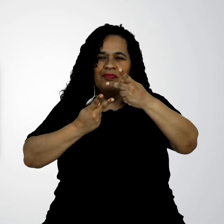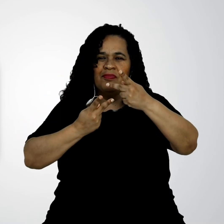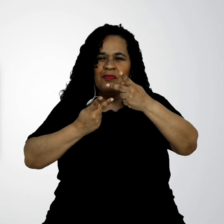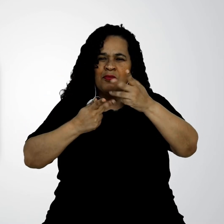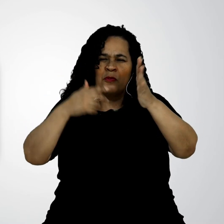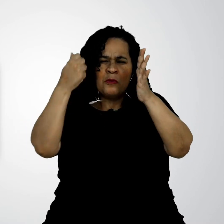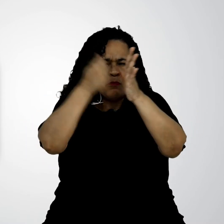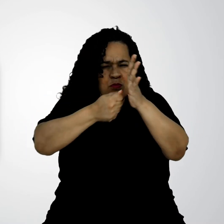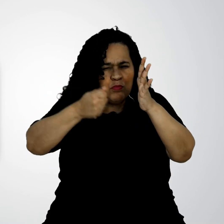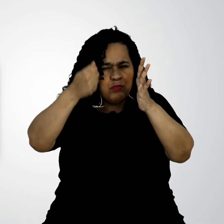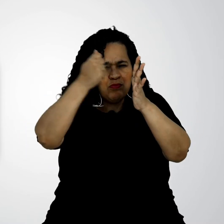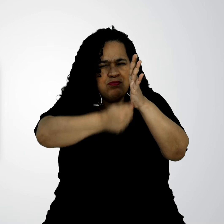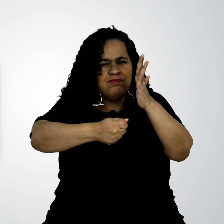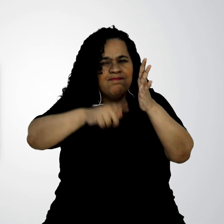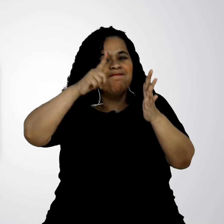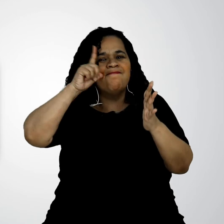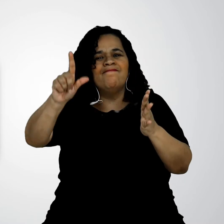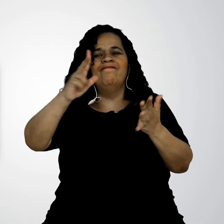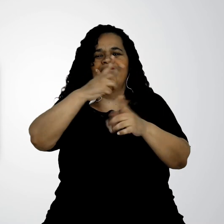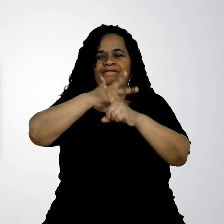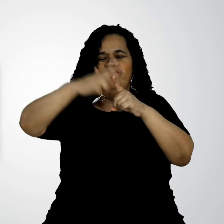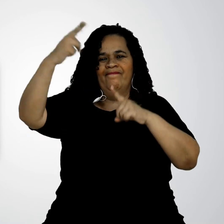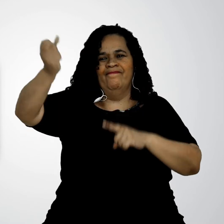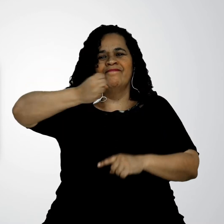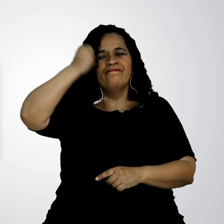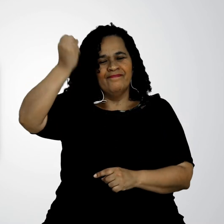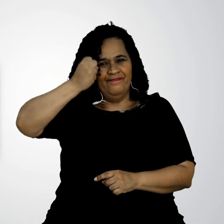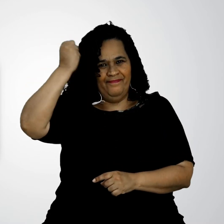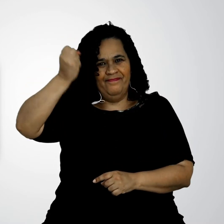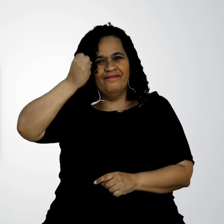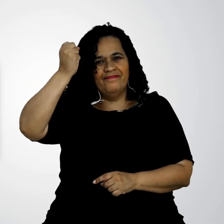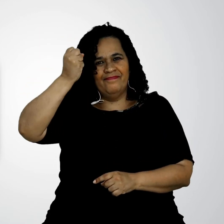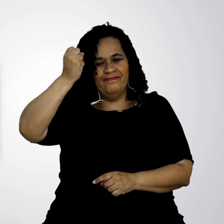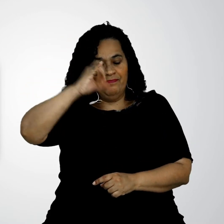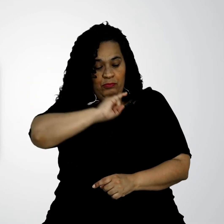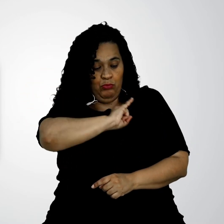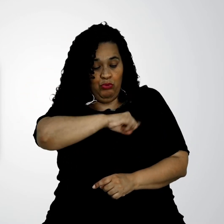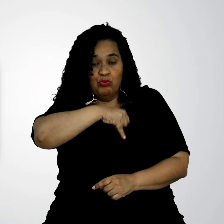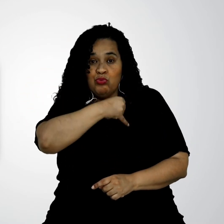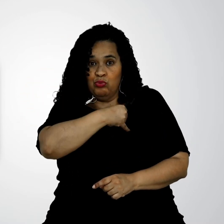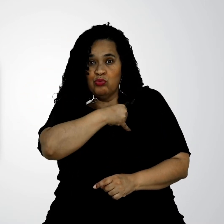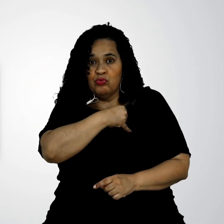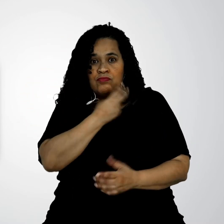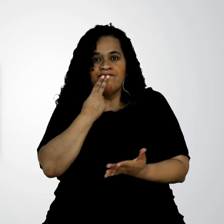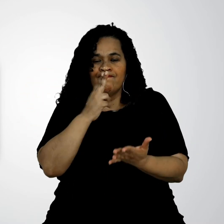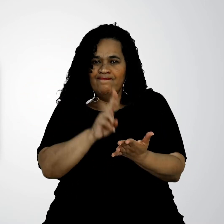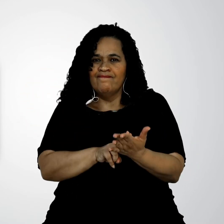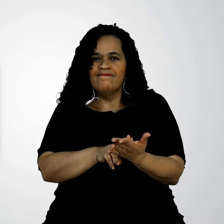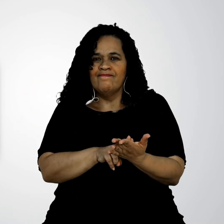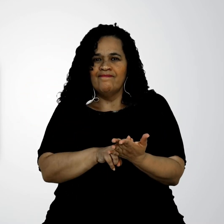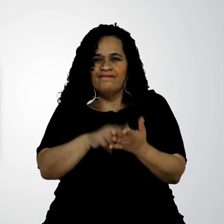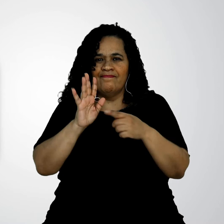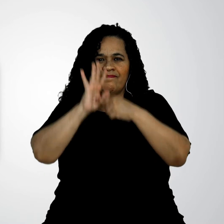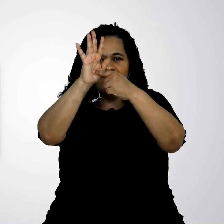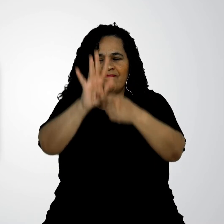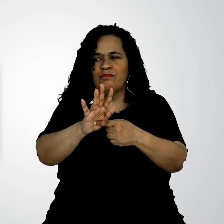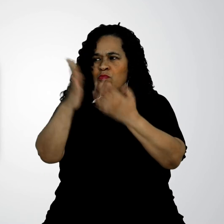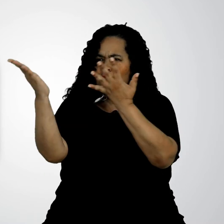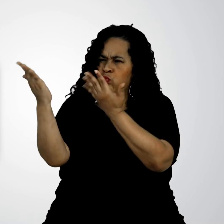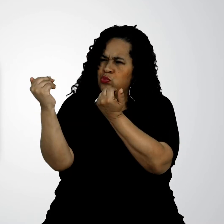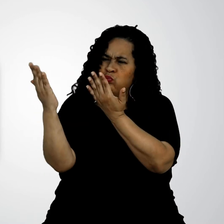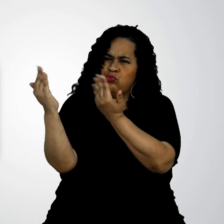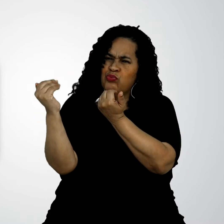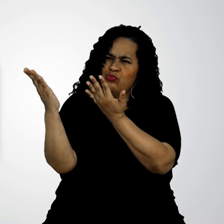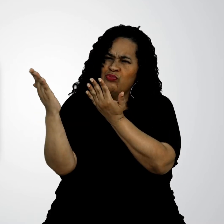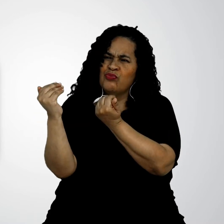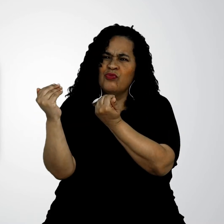ser vencidas. Sim. Né? O apóstolo João, né, na sua carta, quando ele se refere aos jovens, né, ele fala que